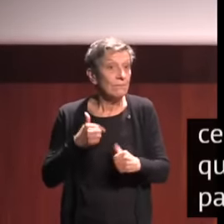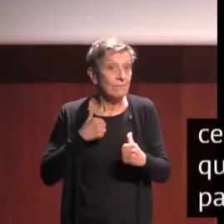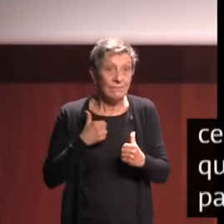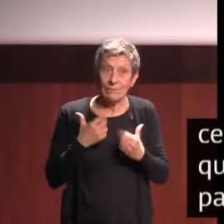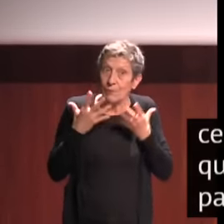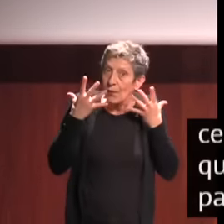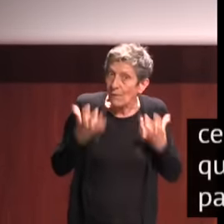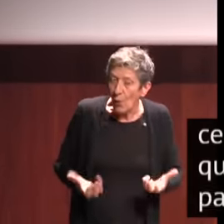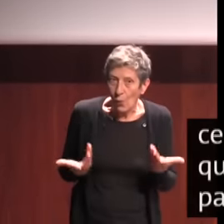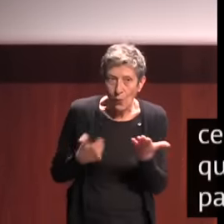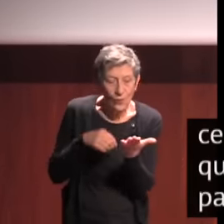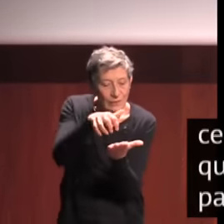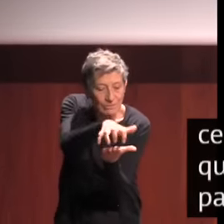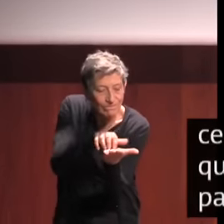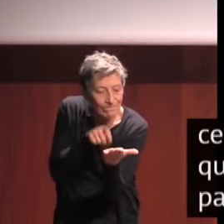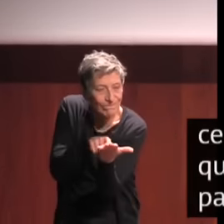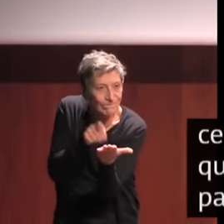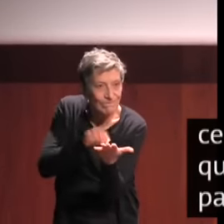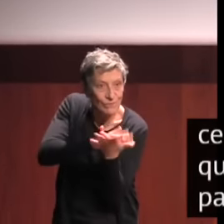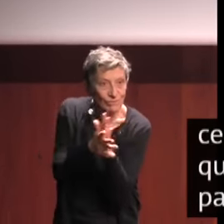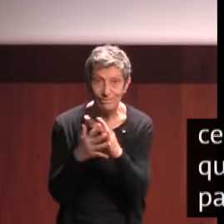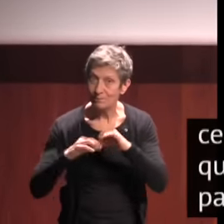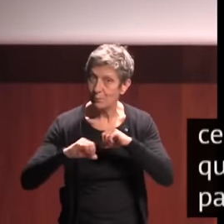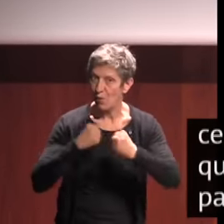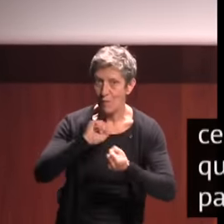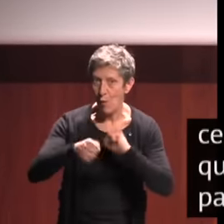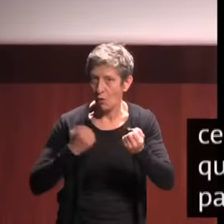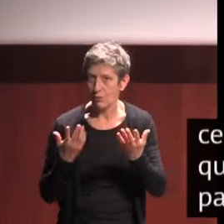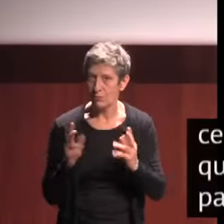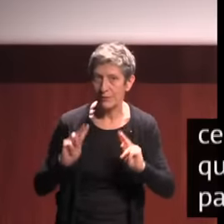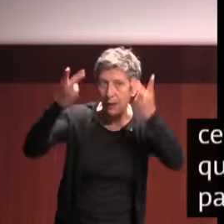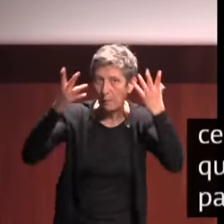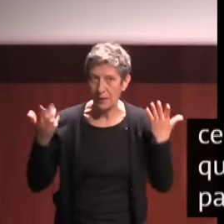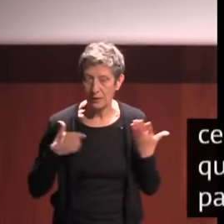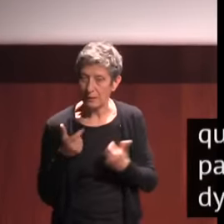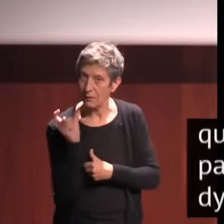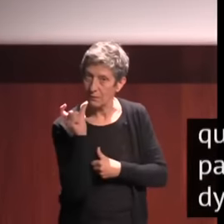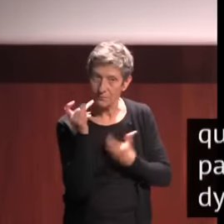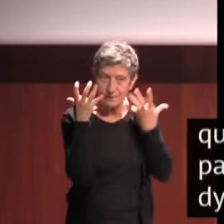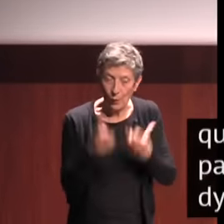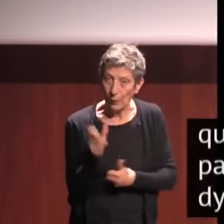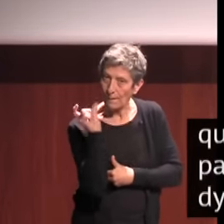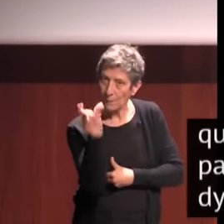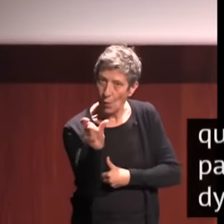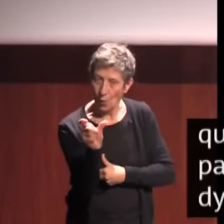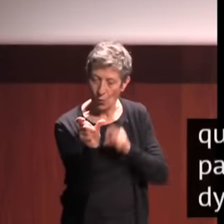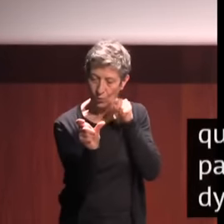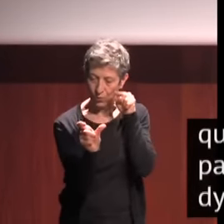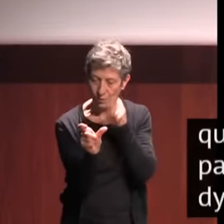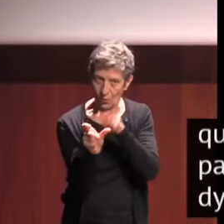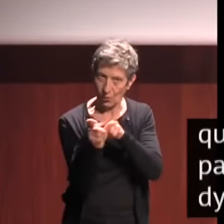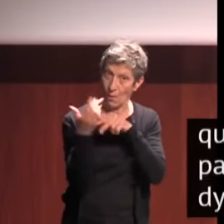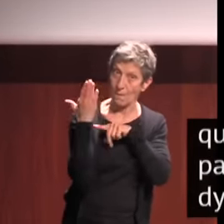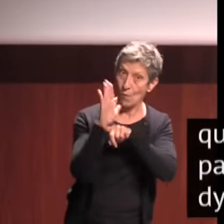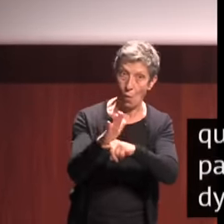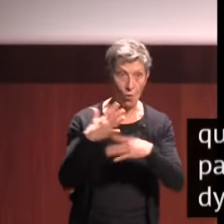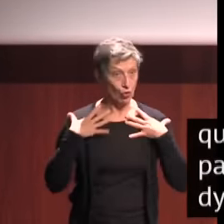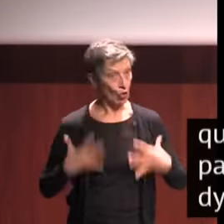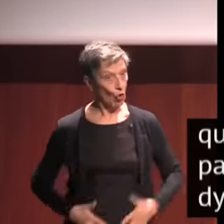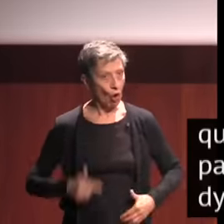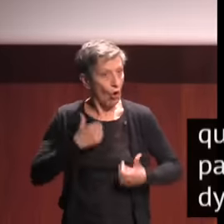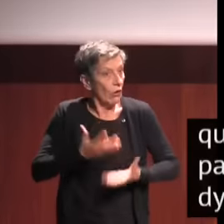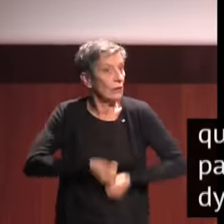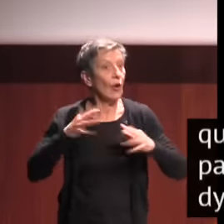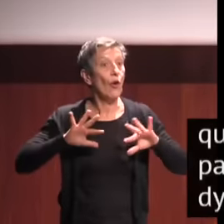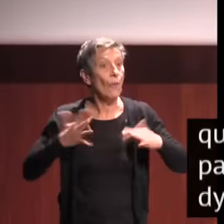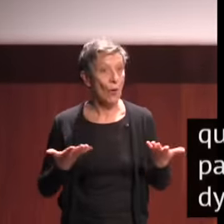mouvement dynamique sur la page imprimée. Je voulais que les mots reflètent la façon dont je m'exprime avec mon corps. Voilà la tâche du